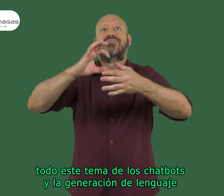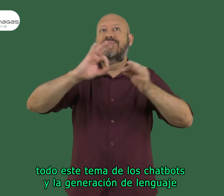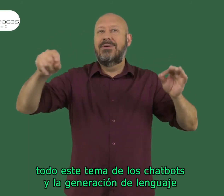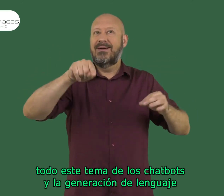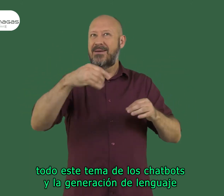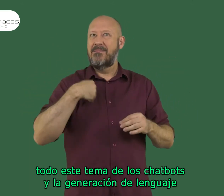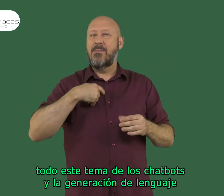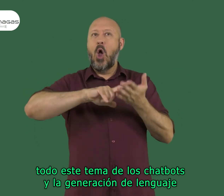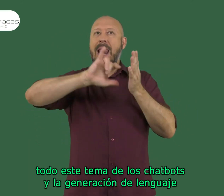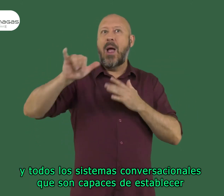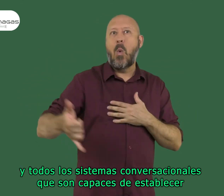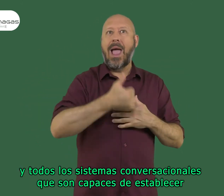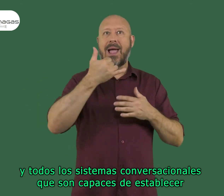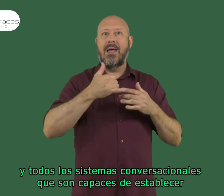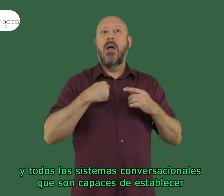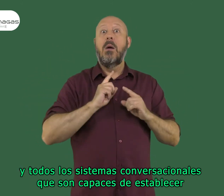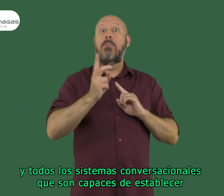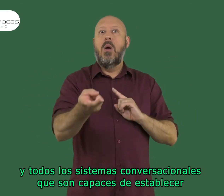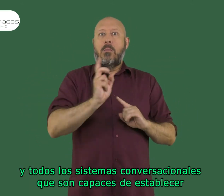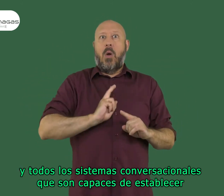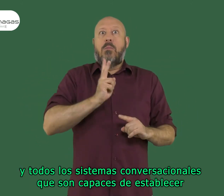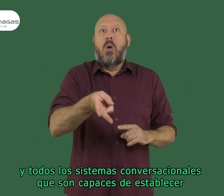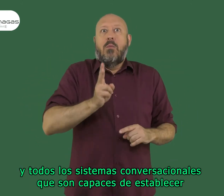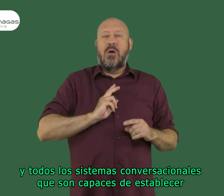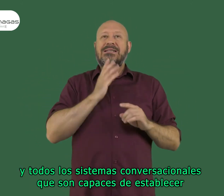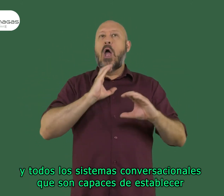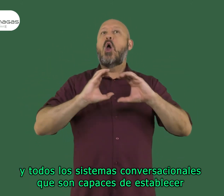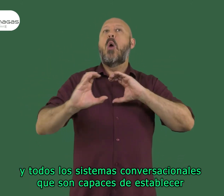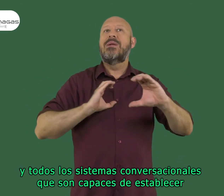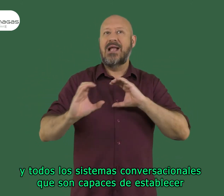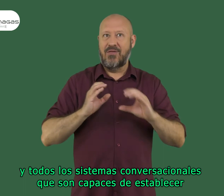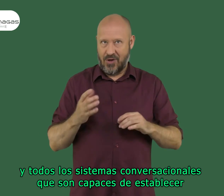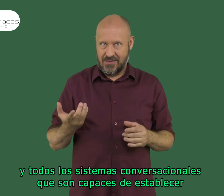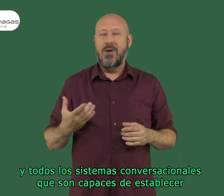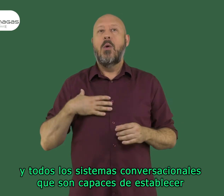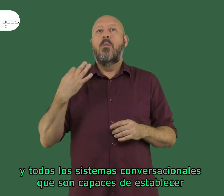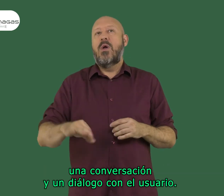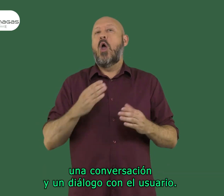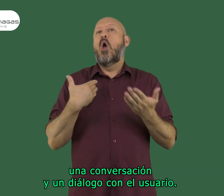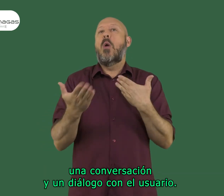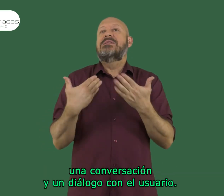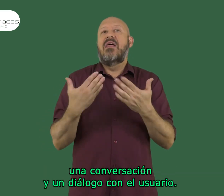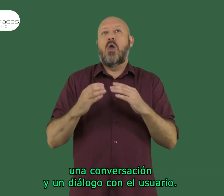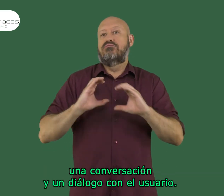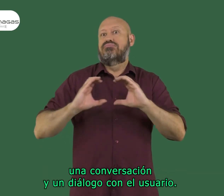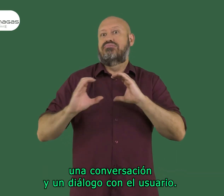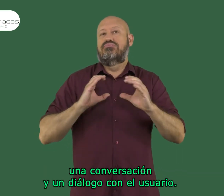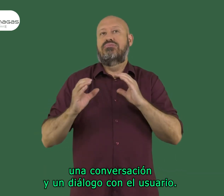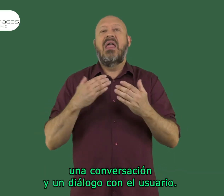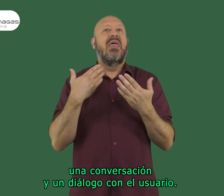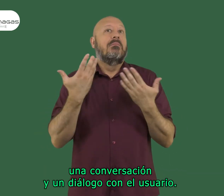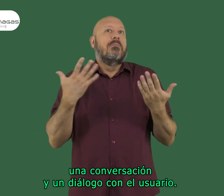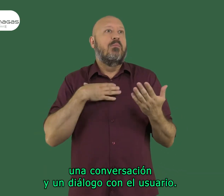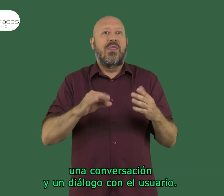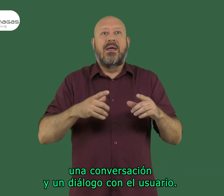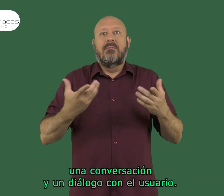de lenguaje y todos los sistemas conversacionales que son capaces de establecer una conversación y un diálogo